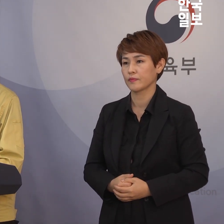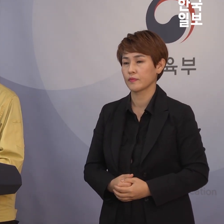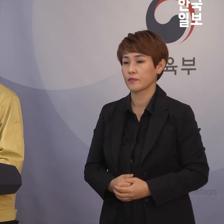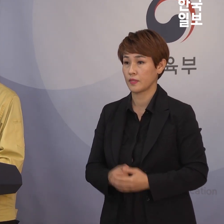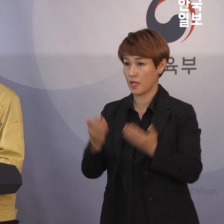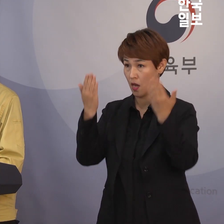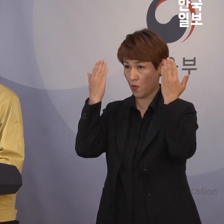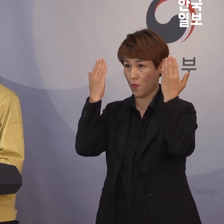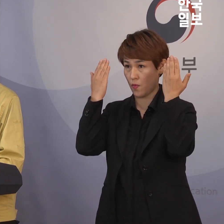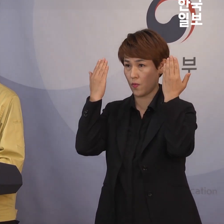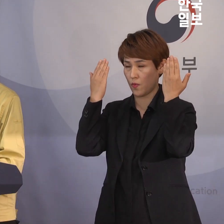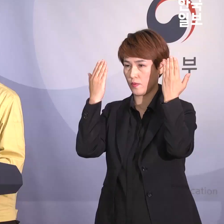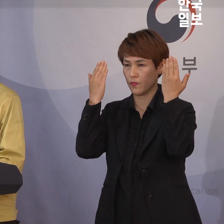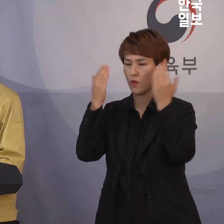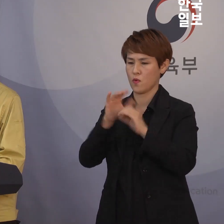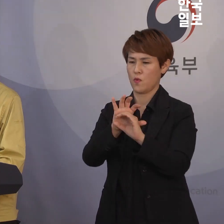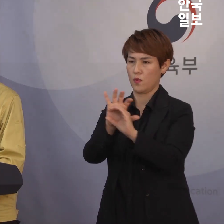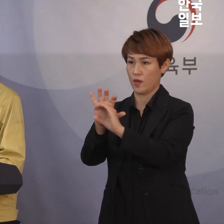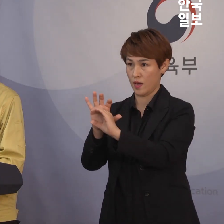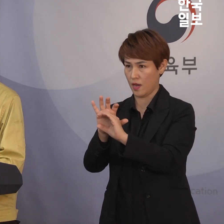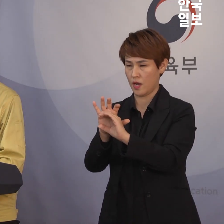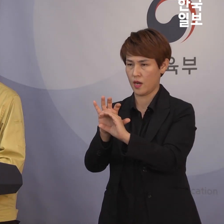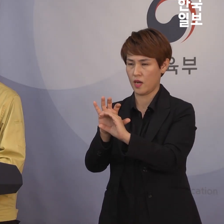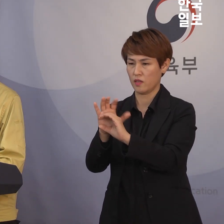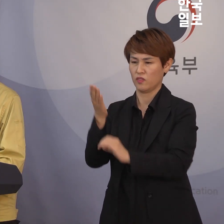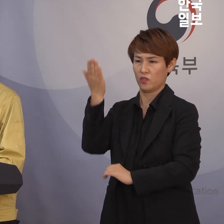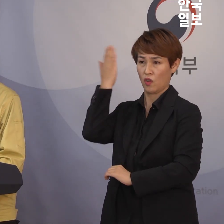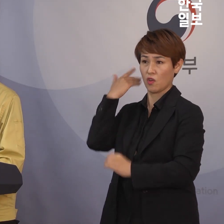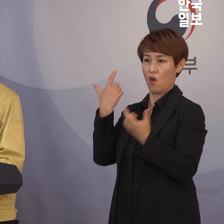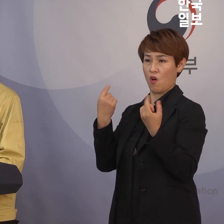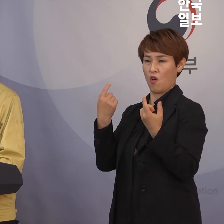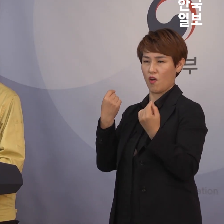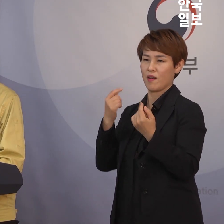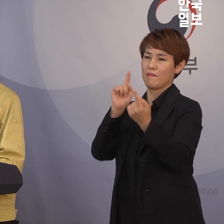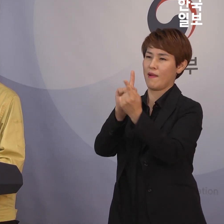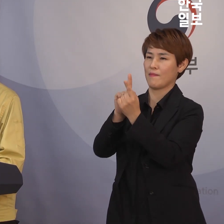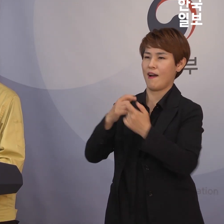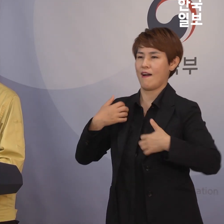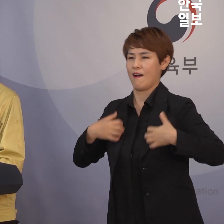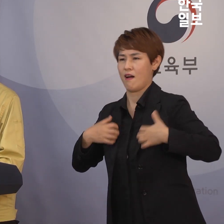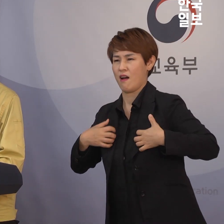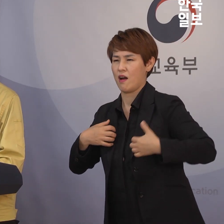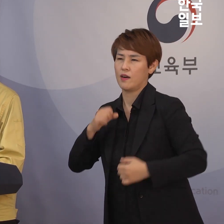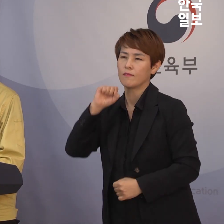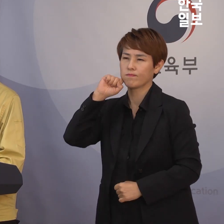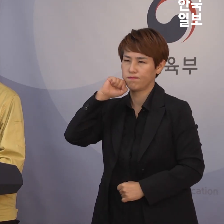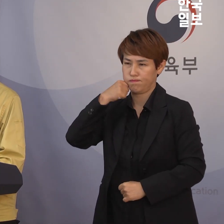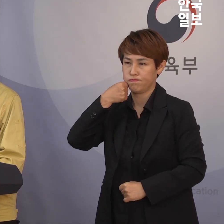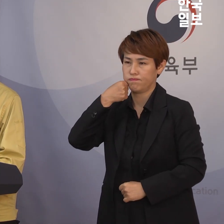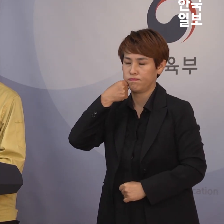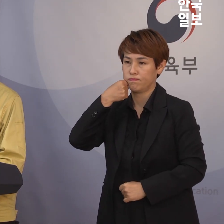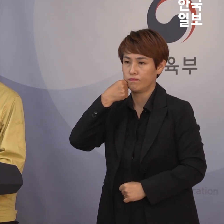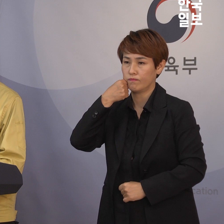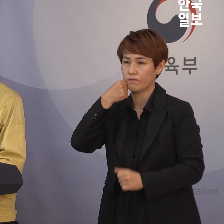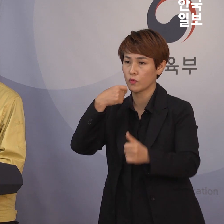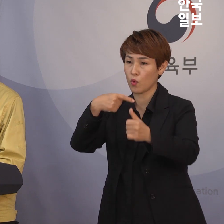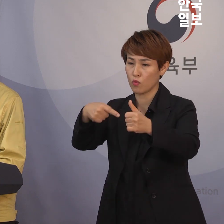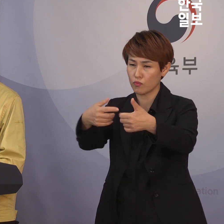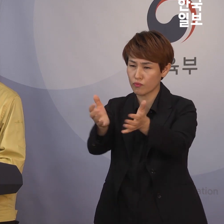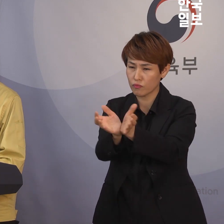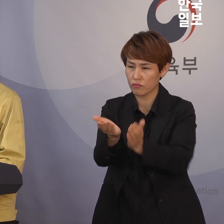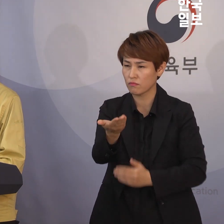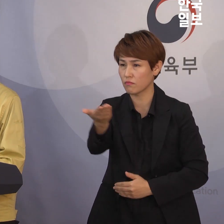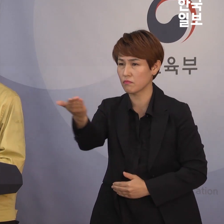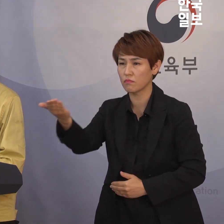우리 학교는 코로나19 이전으로 똑같이 돌아갈 수 없으며 우리 교육 구성원